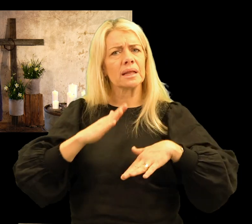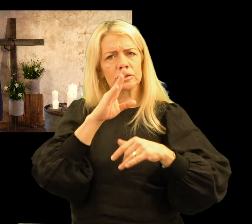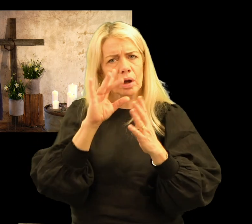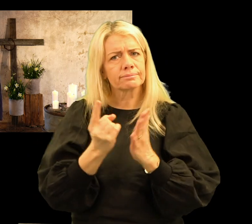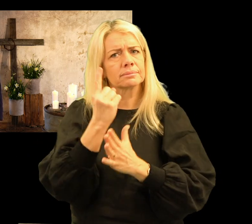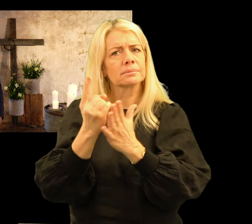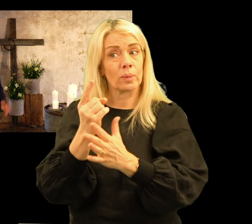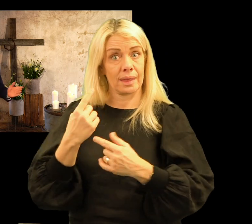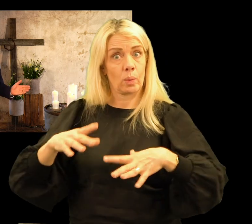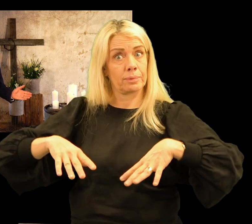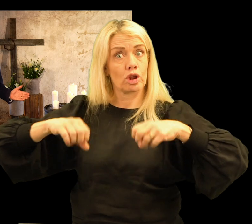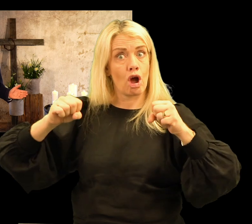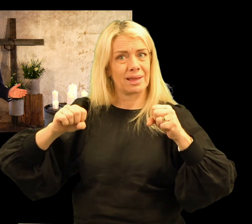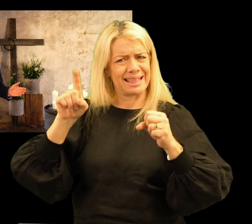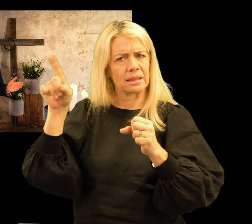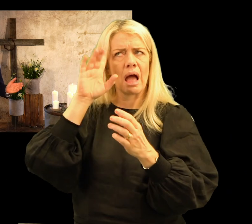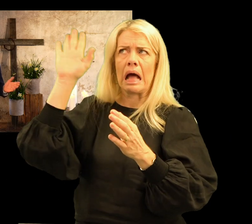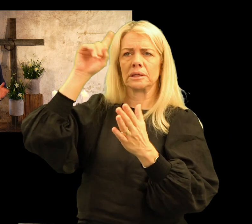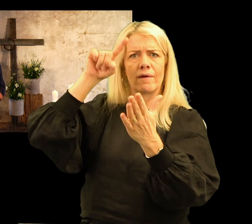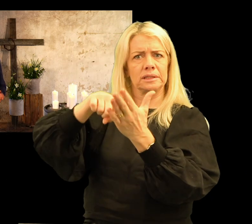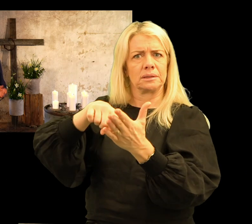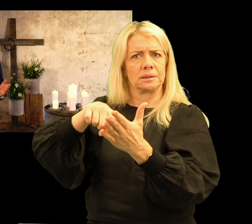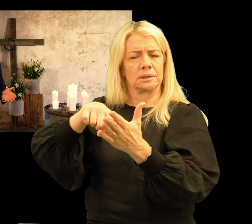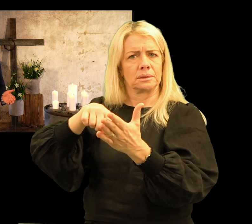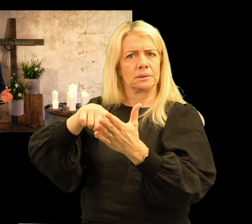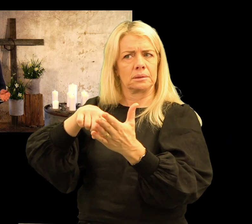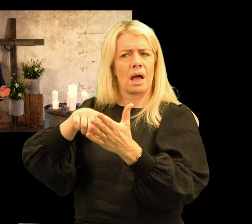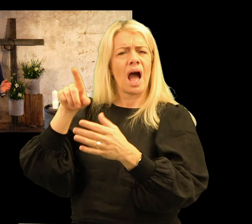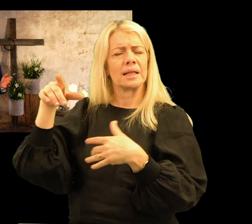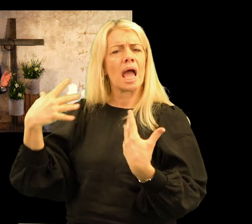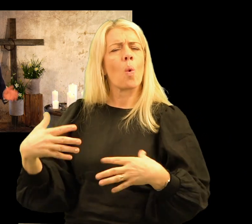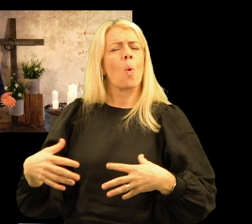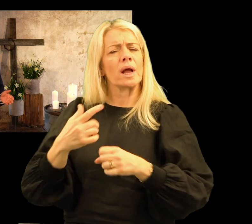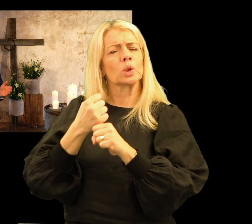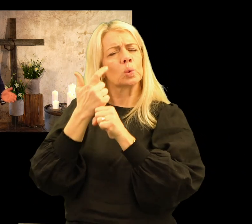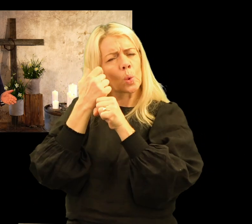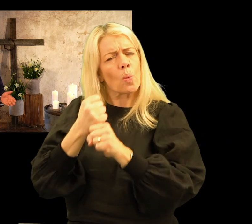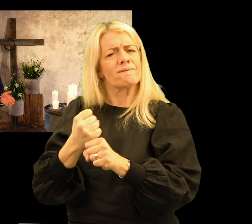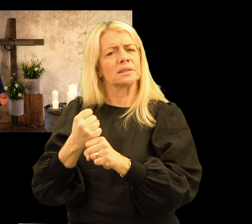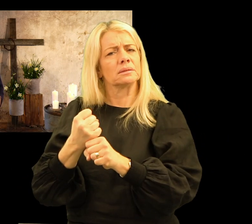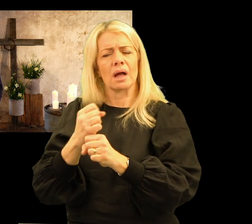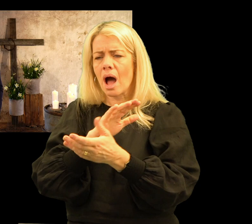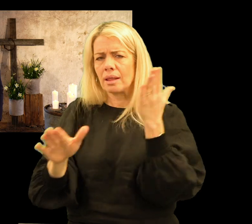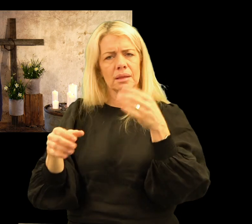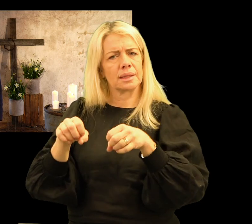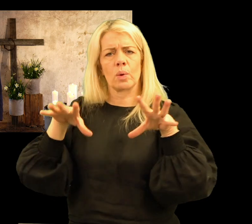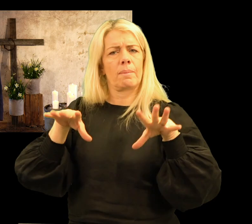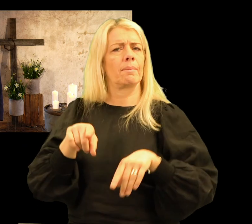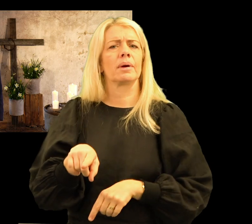ske. Och det här uppdraget, den här avsikten är Gud djupt trogen och överlåten